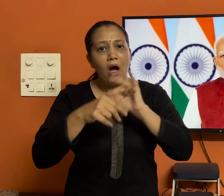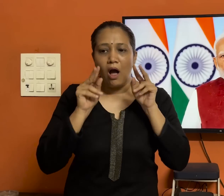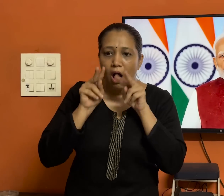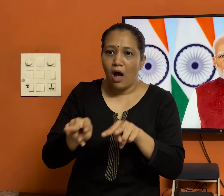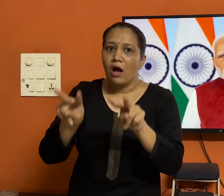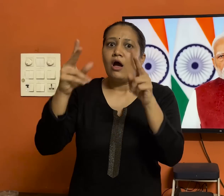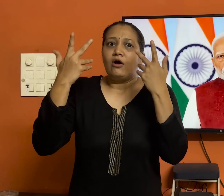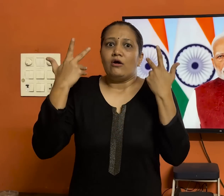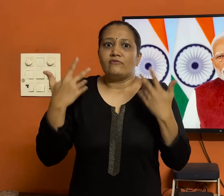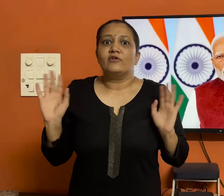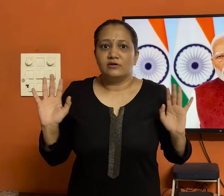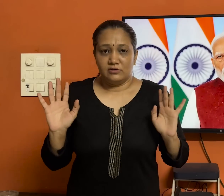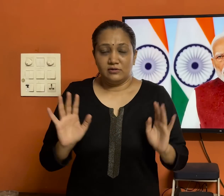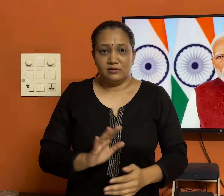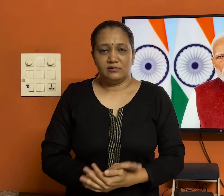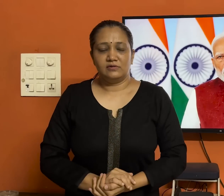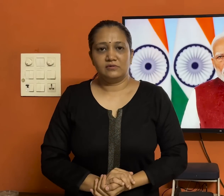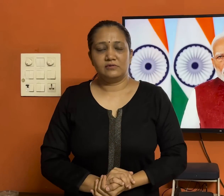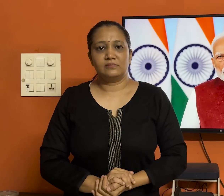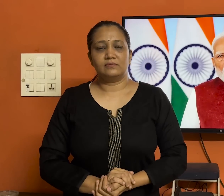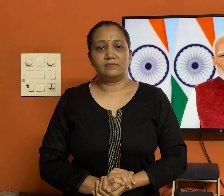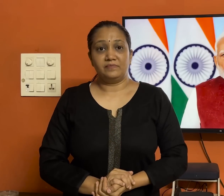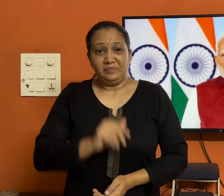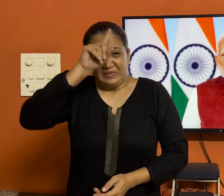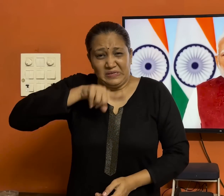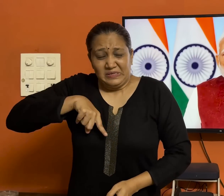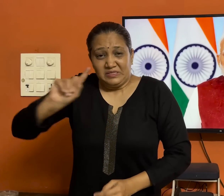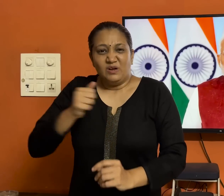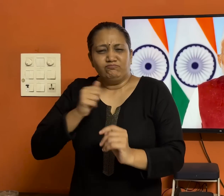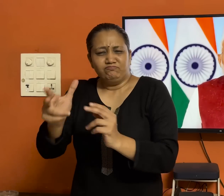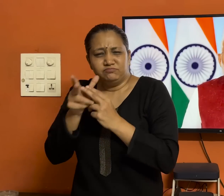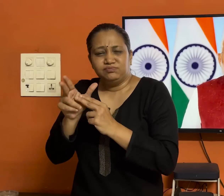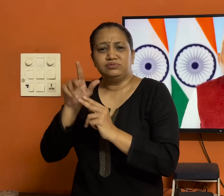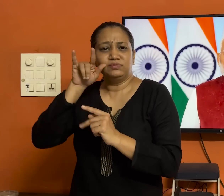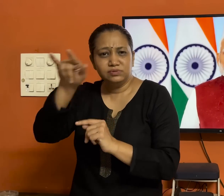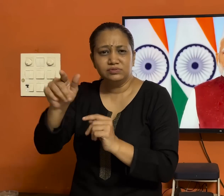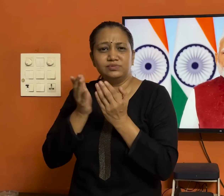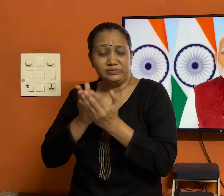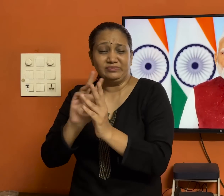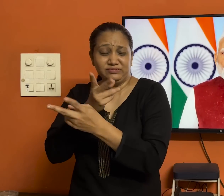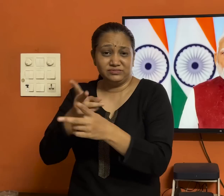भारत की सेनाओं ने